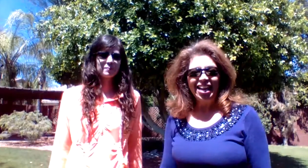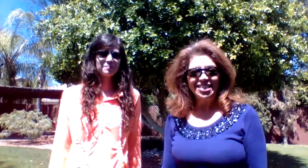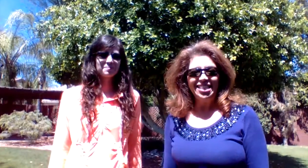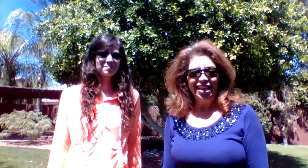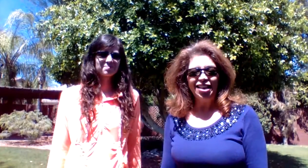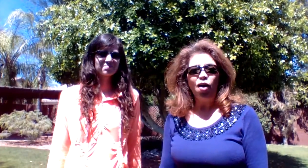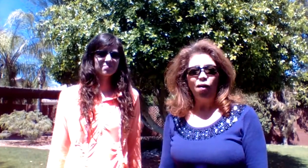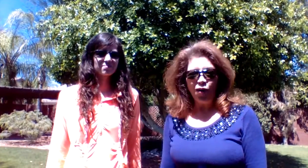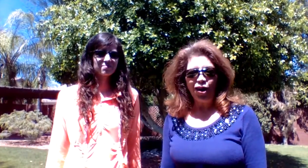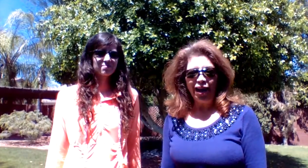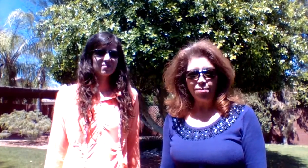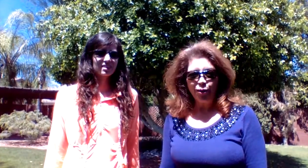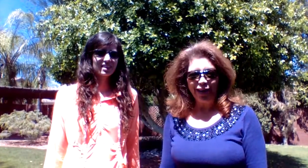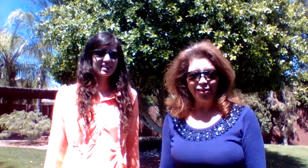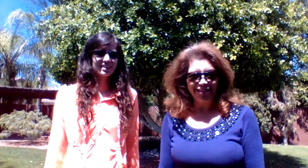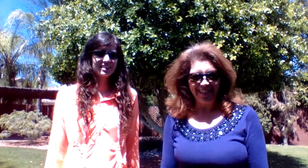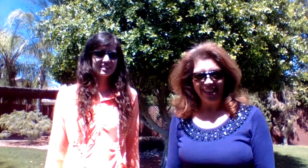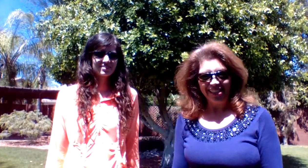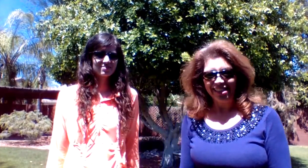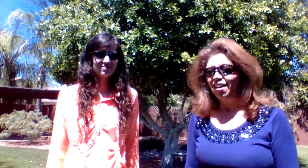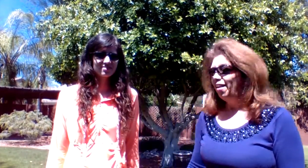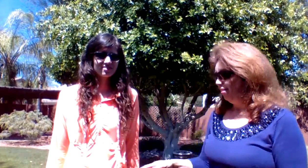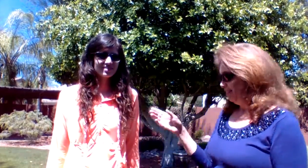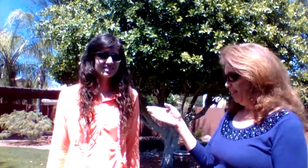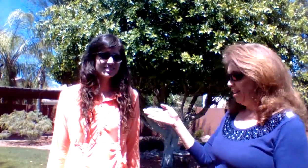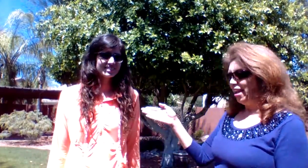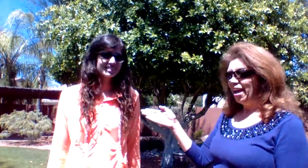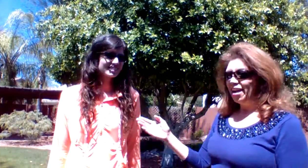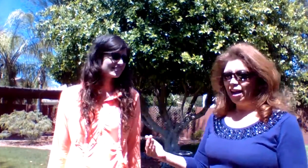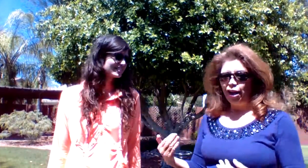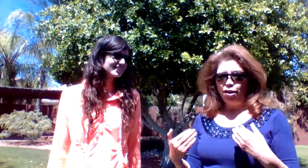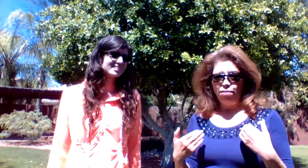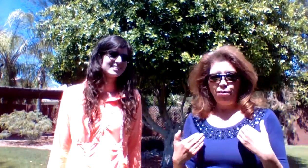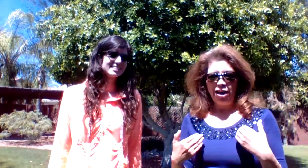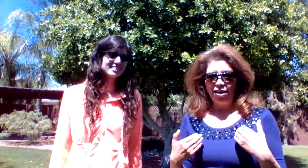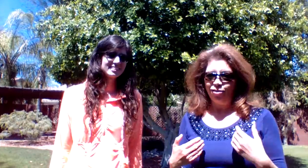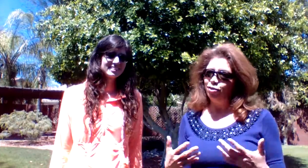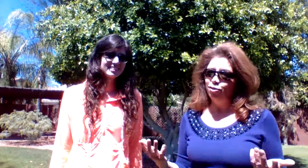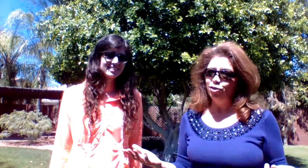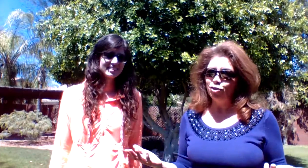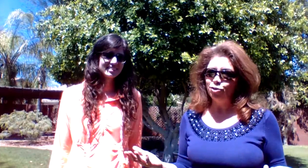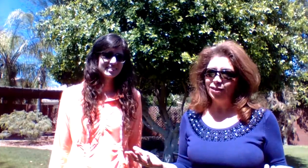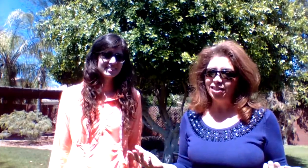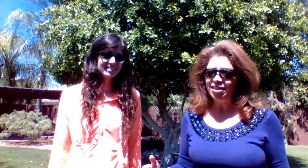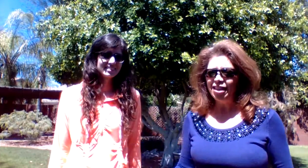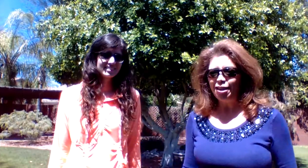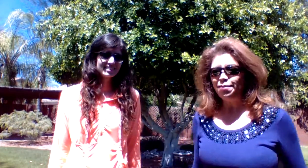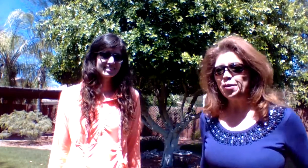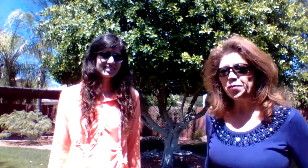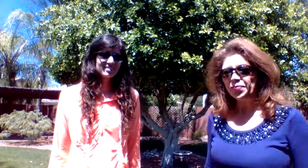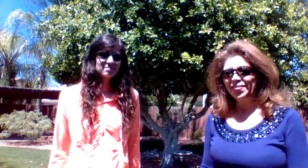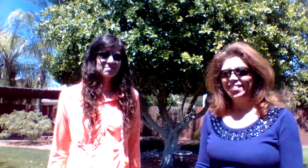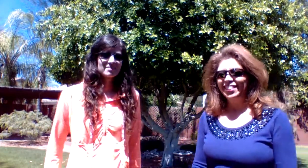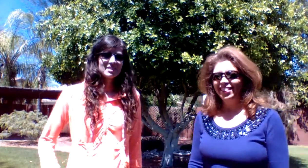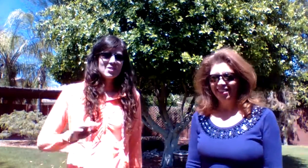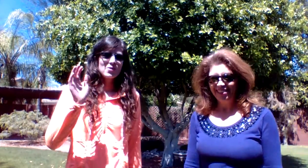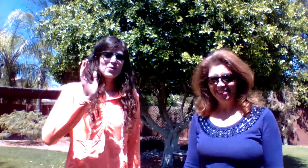Let's sing Hola, Buenos Días. Naranja, morado. You choose which team.